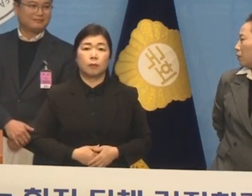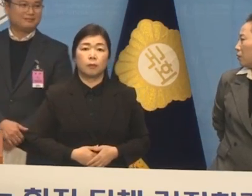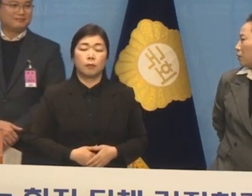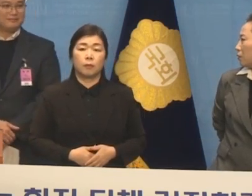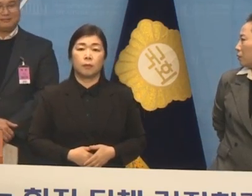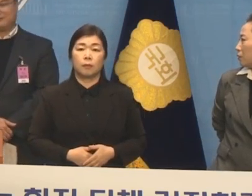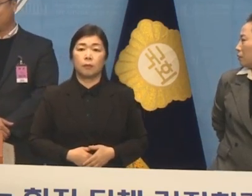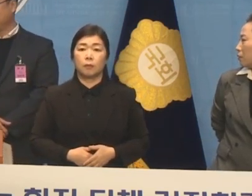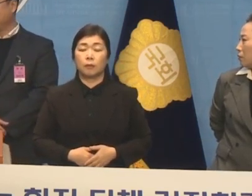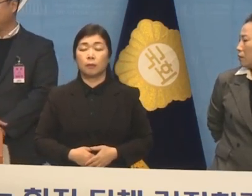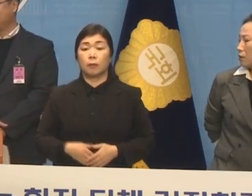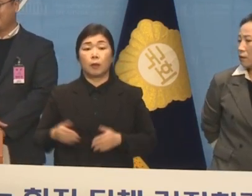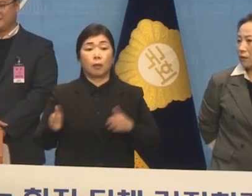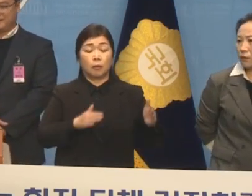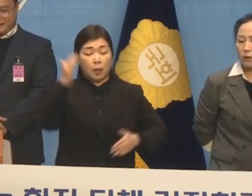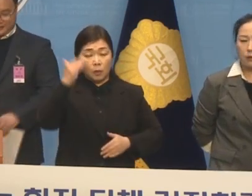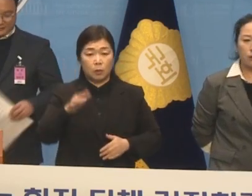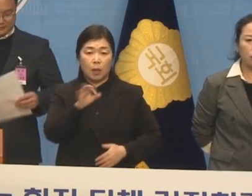네, 다음은